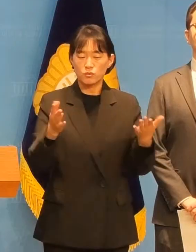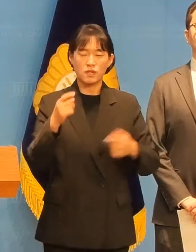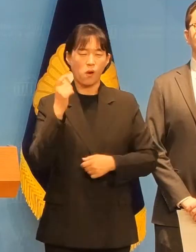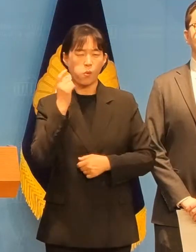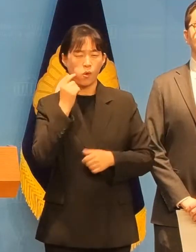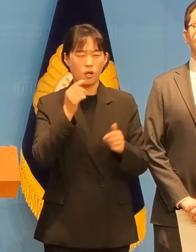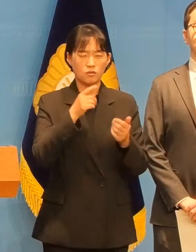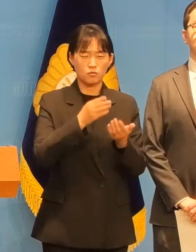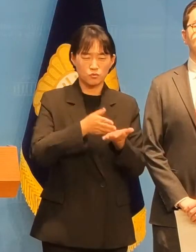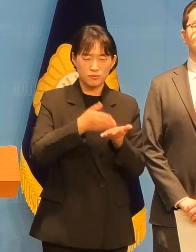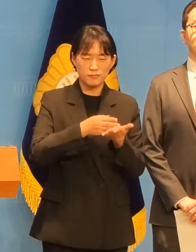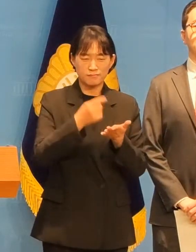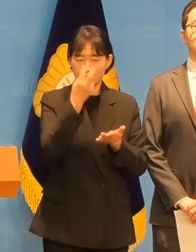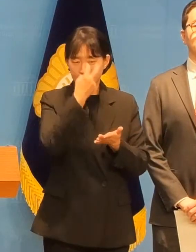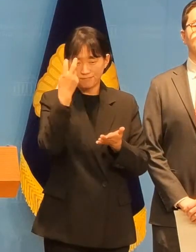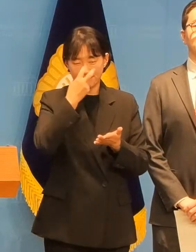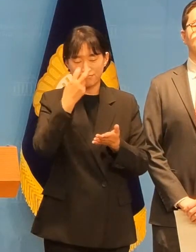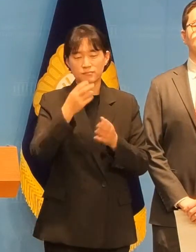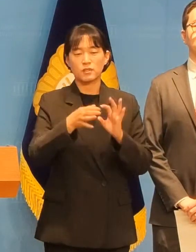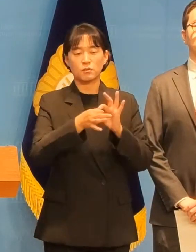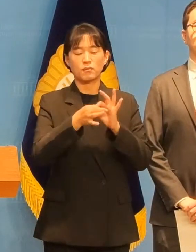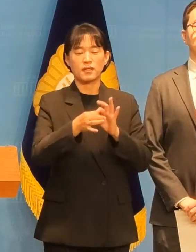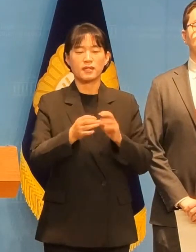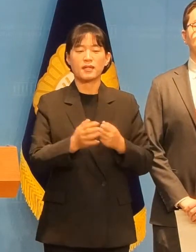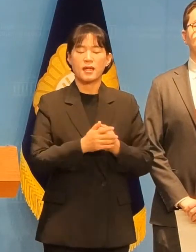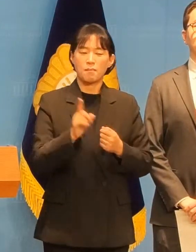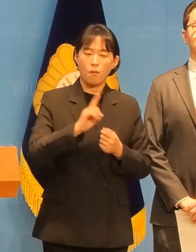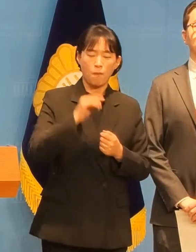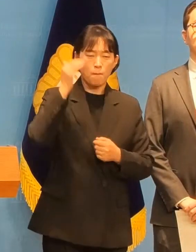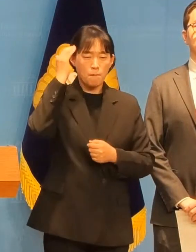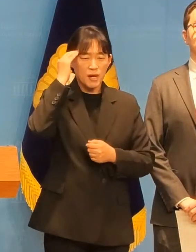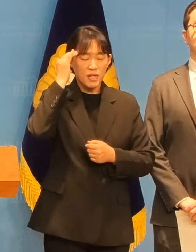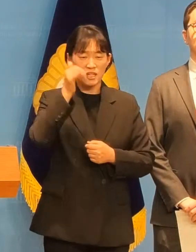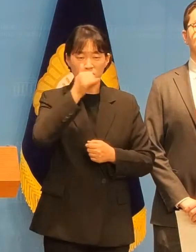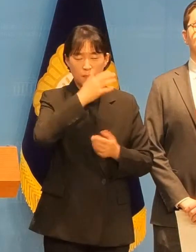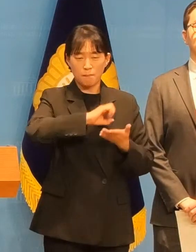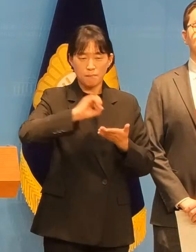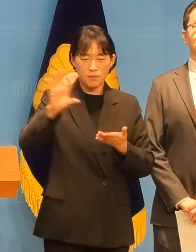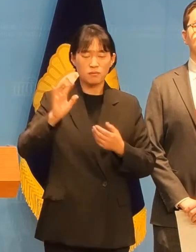가짜뉴스 검증을 통해 산단 추진의 걸림돌을 제거하고